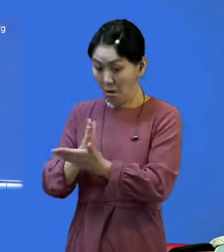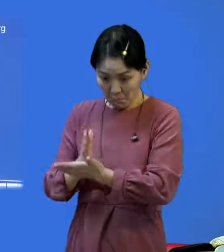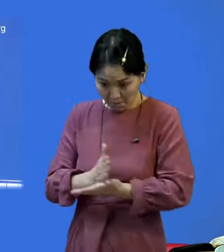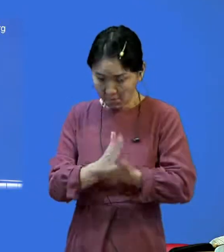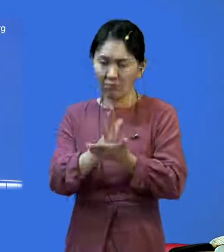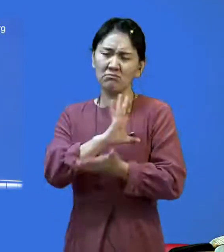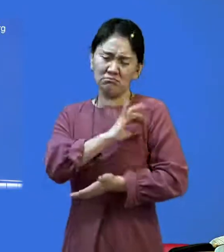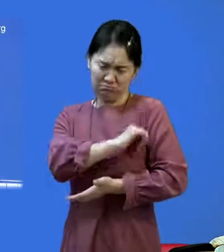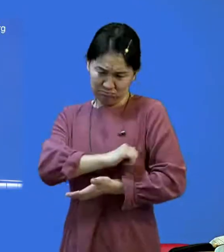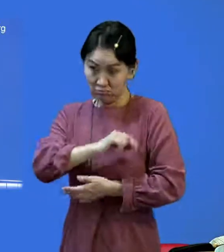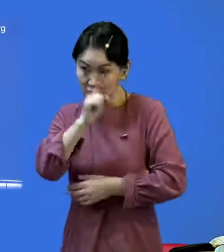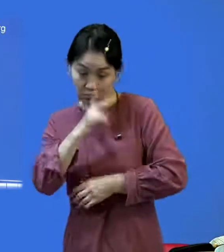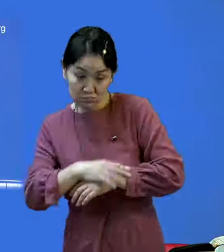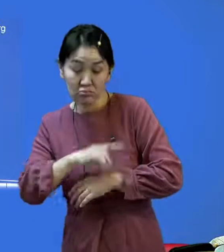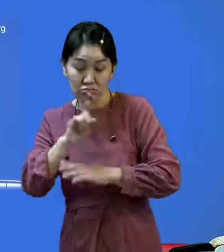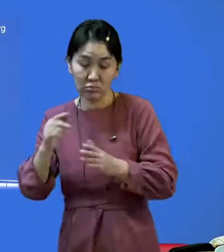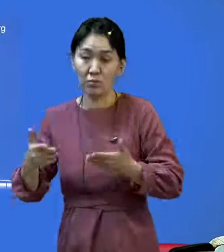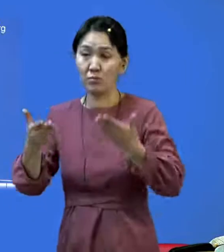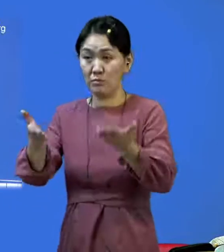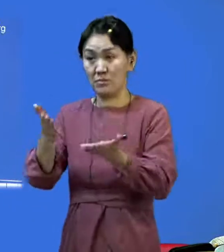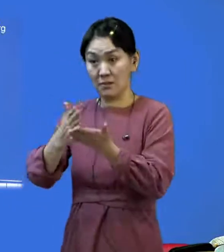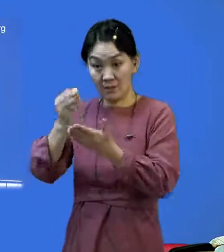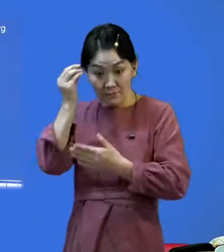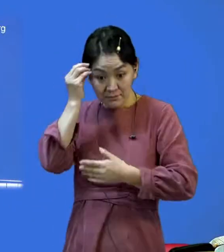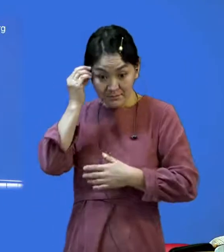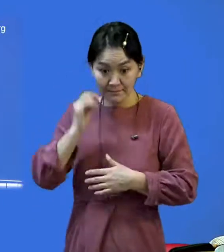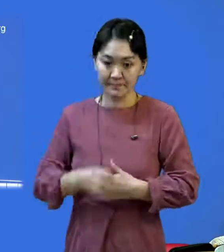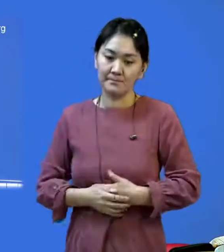хэрэгтэй. Бурхан энэ байдлыг надад өгсөн учраас.